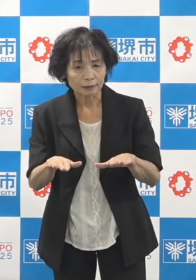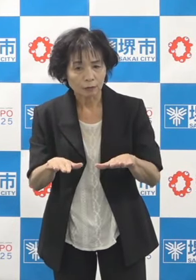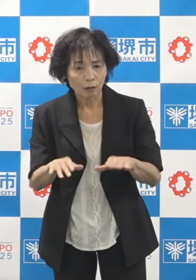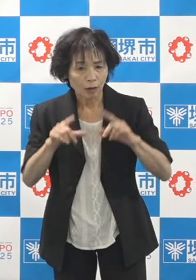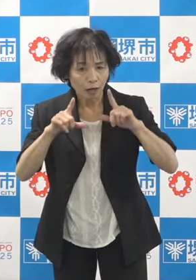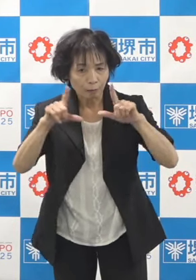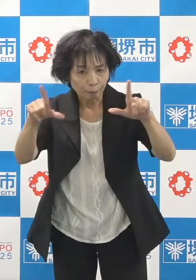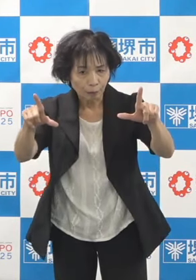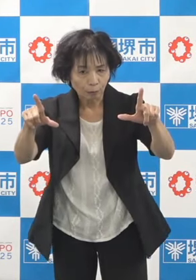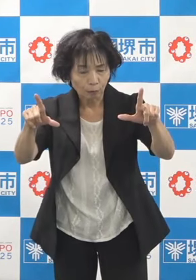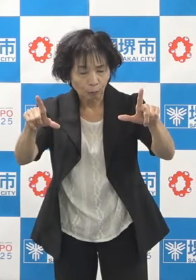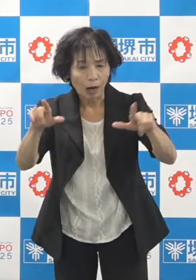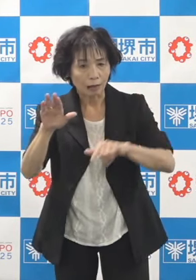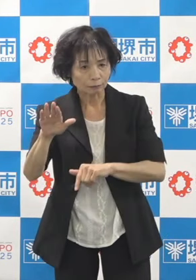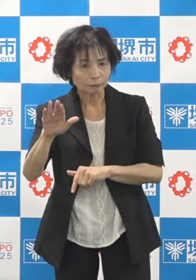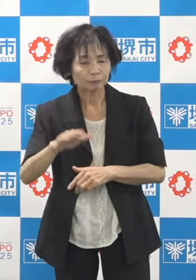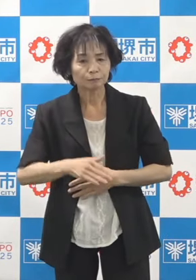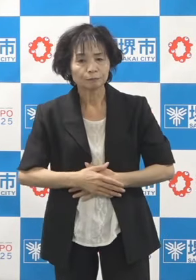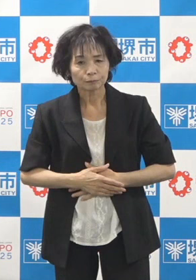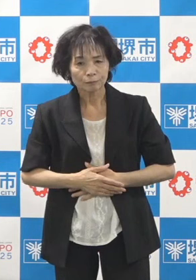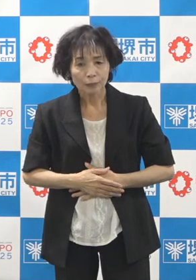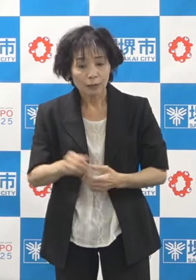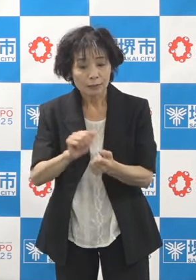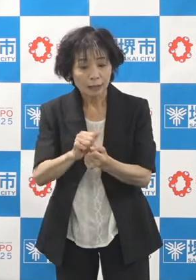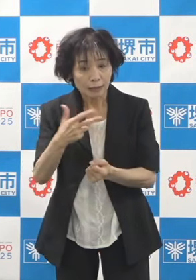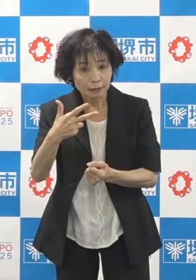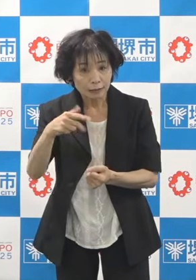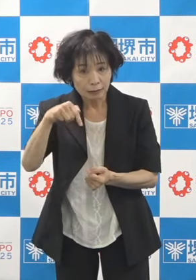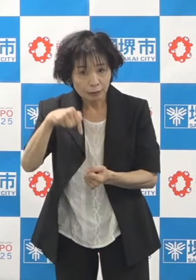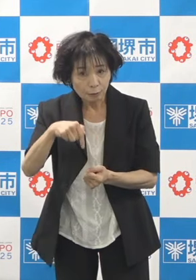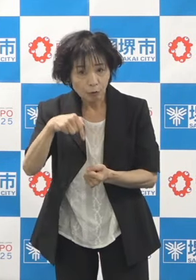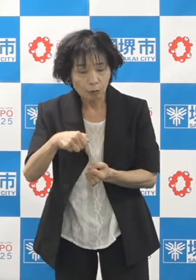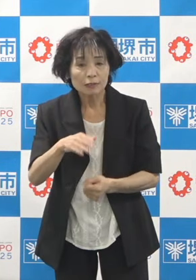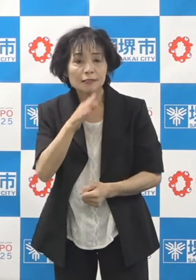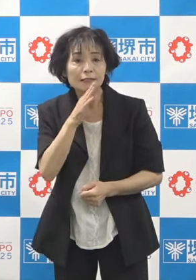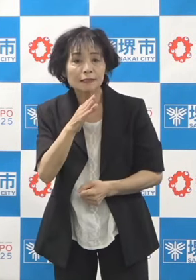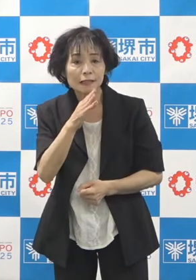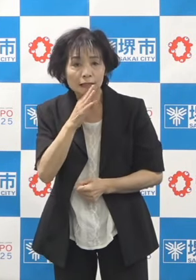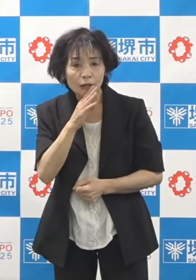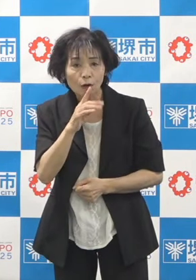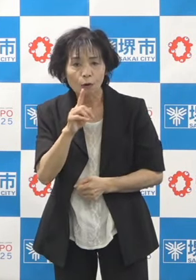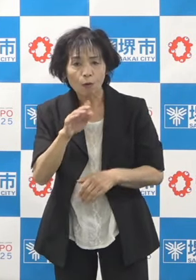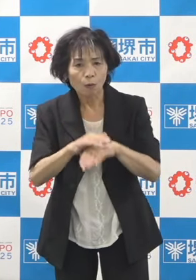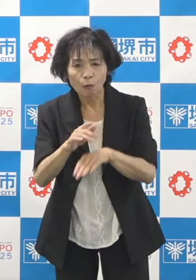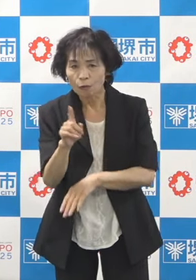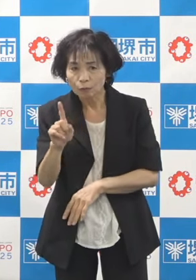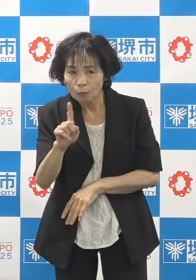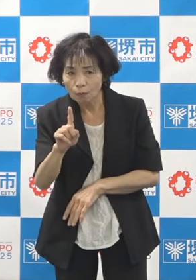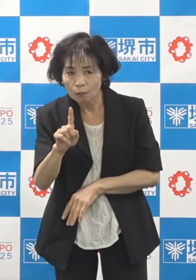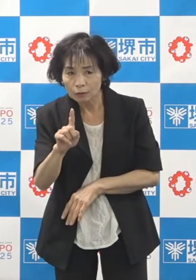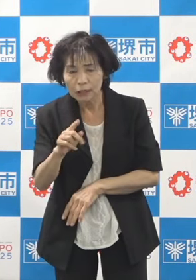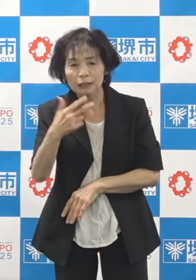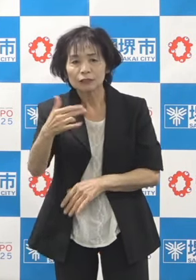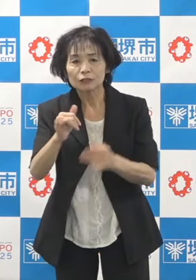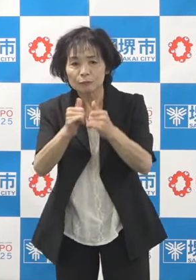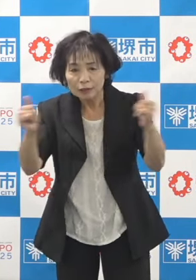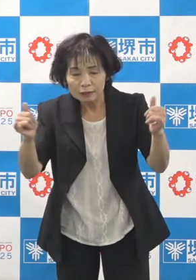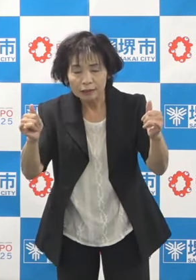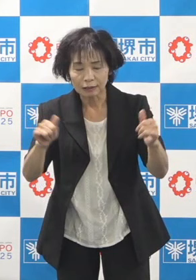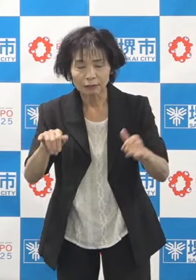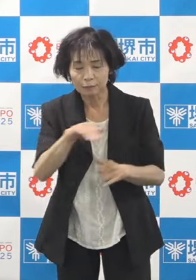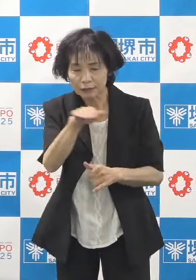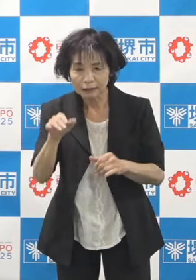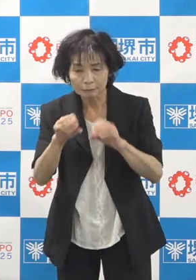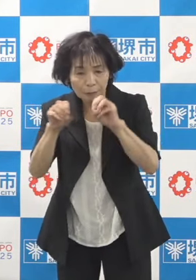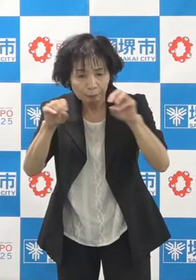発表ということもあって、堺市でも実際にどうすべきかと、これまで市民の皆さんに周知をしている情報と今回